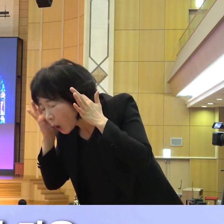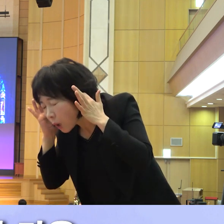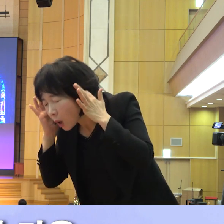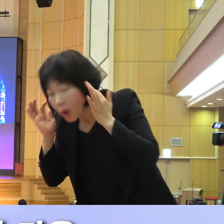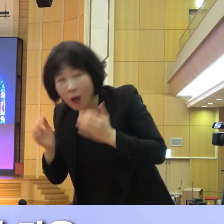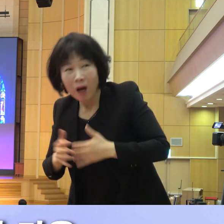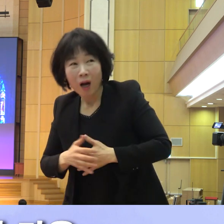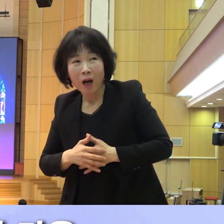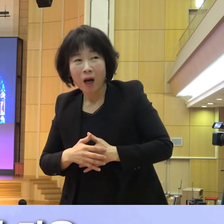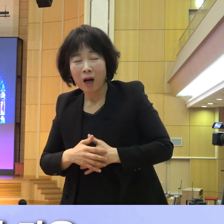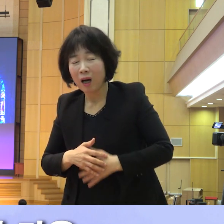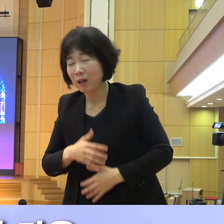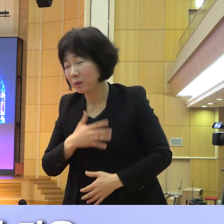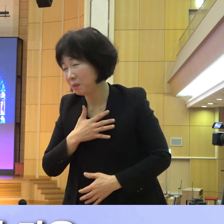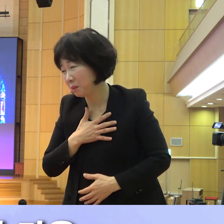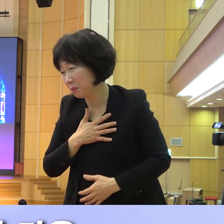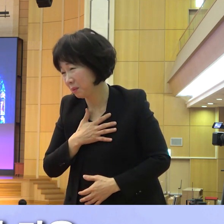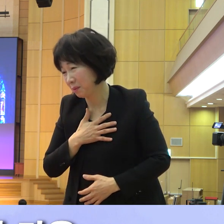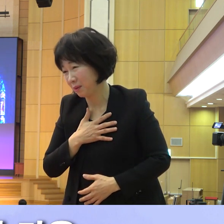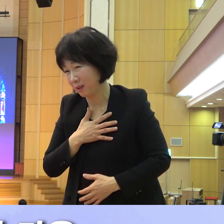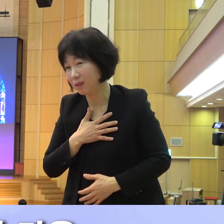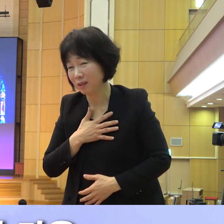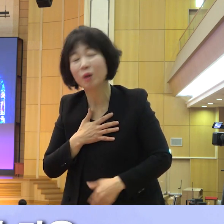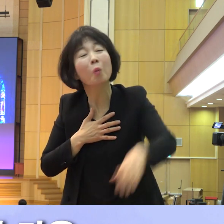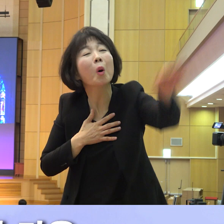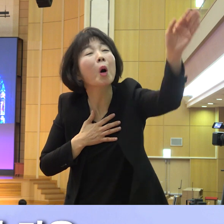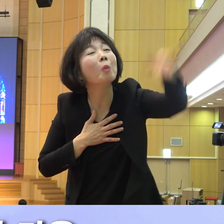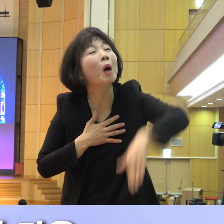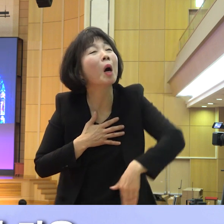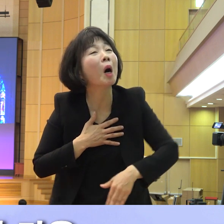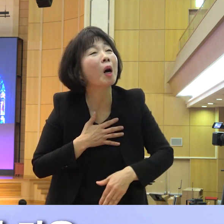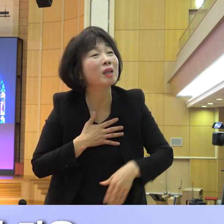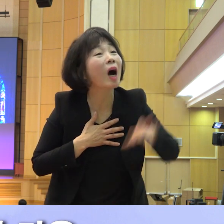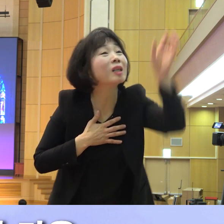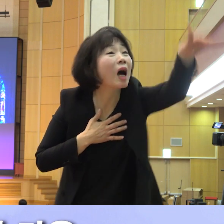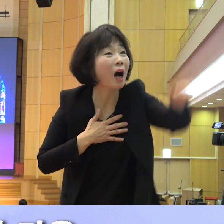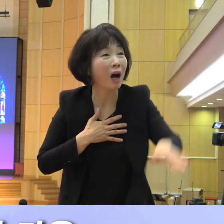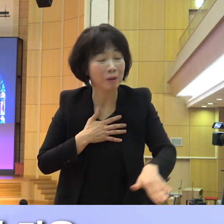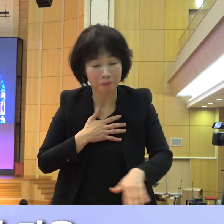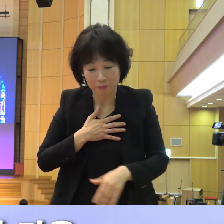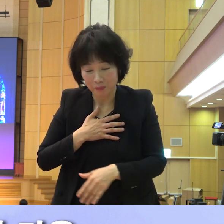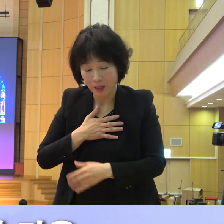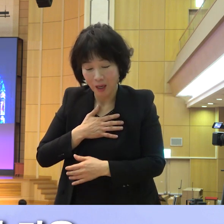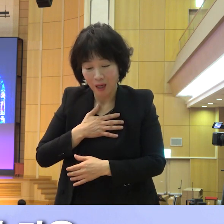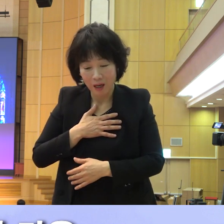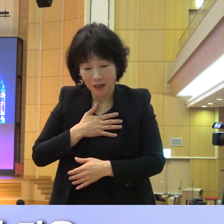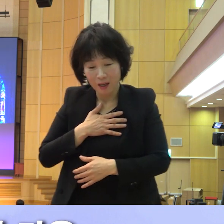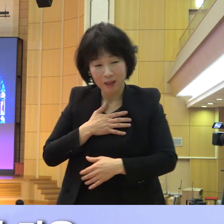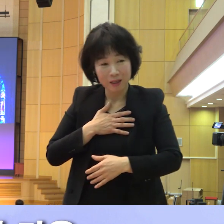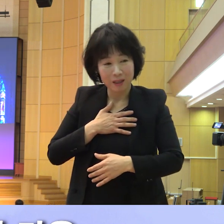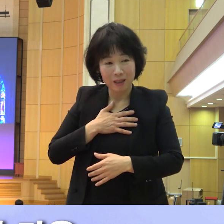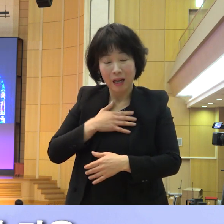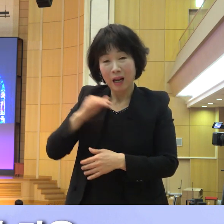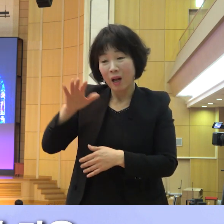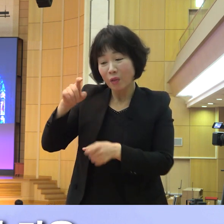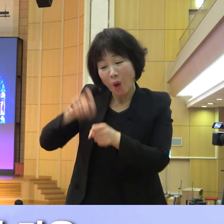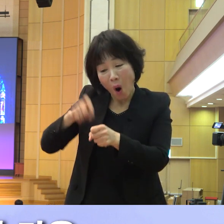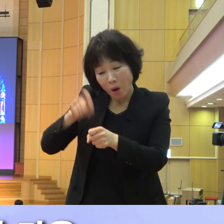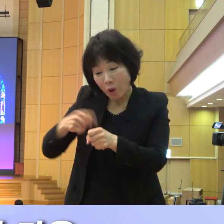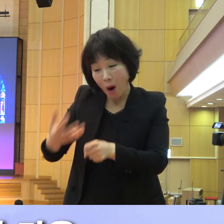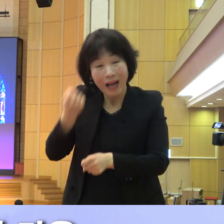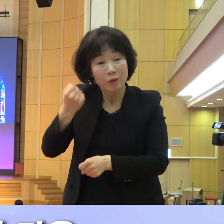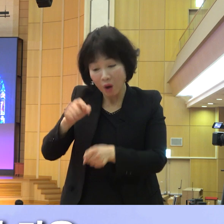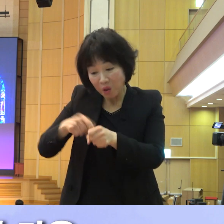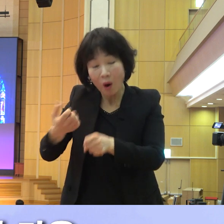앞에 와서 무릎 꿇고 옳습니다. 주님 말씀이 옳습니다. 자녀의 떡을